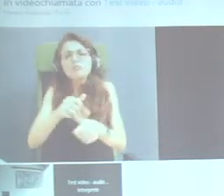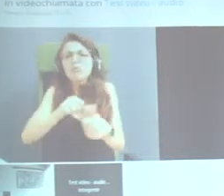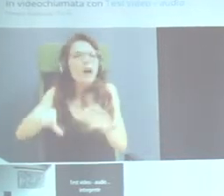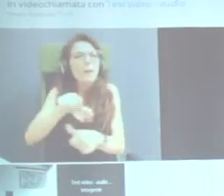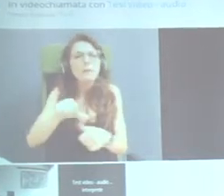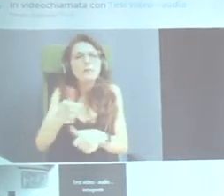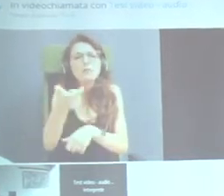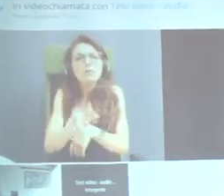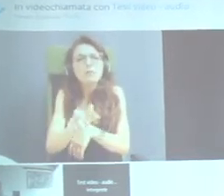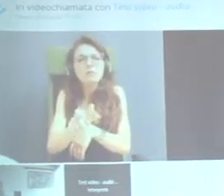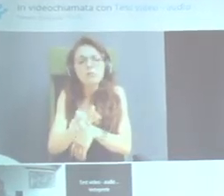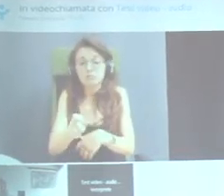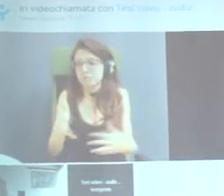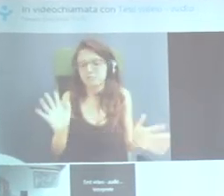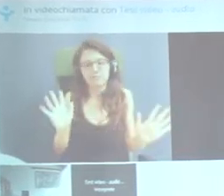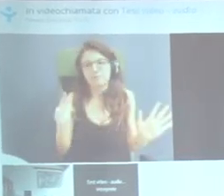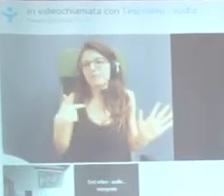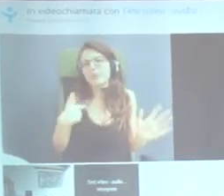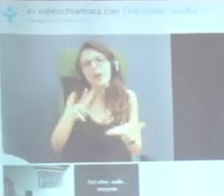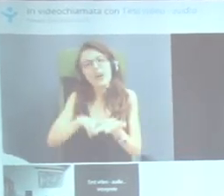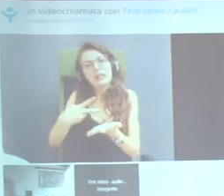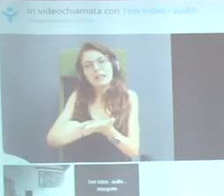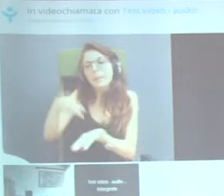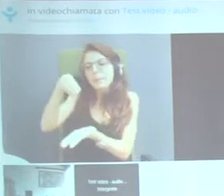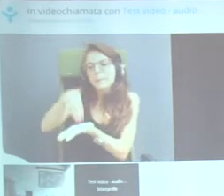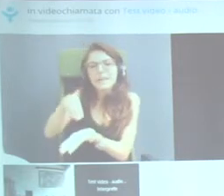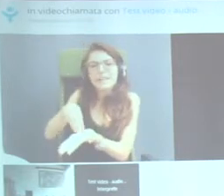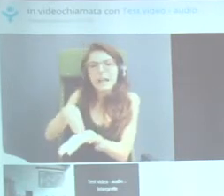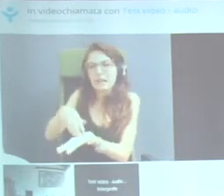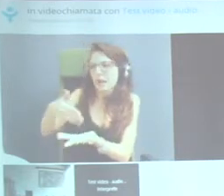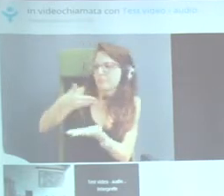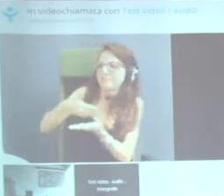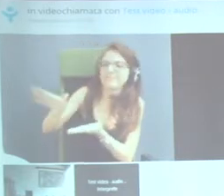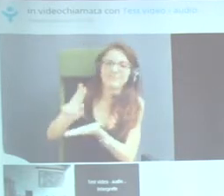lo vuole cambiare per niente, non vuole stravolgere nulla, vuole soltanto